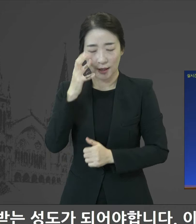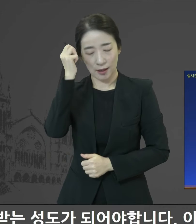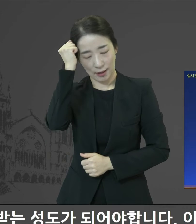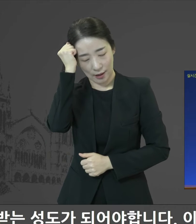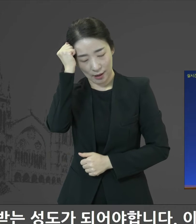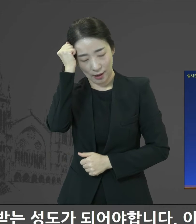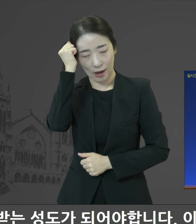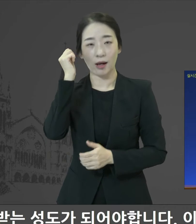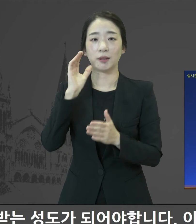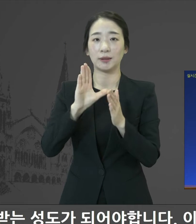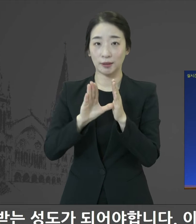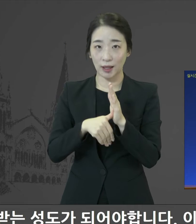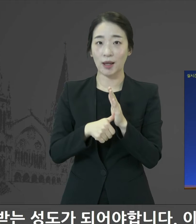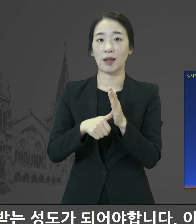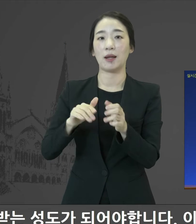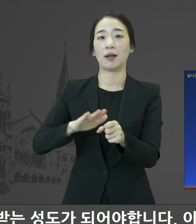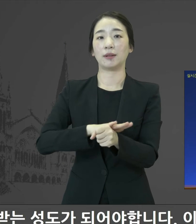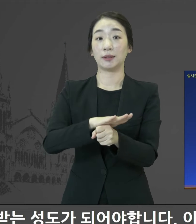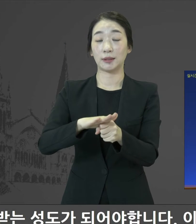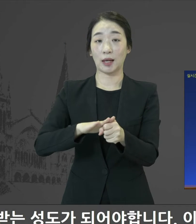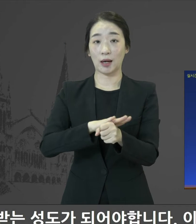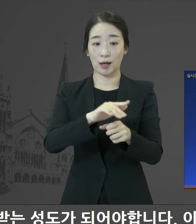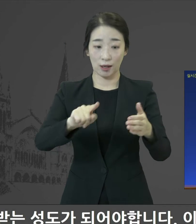가운데 행할 수 있습니다.